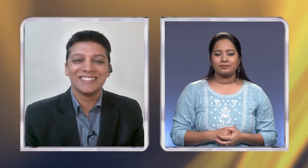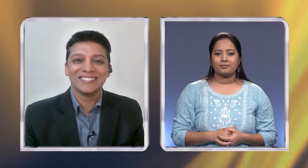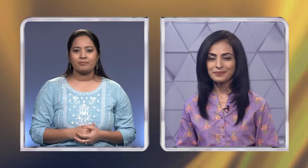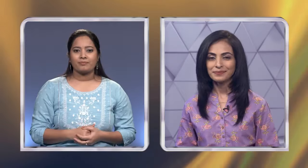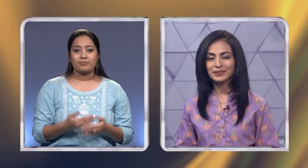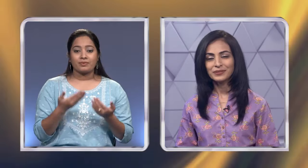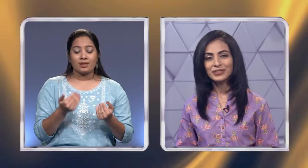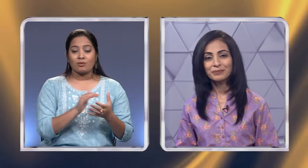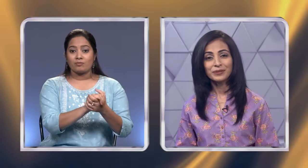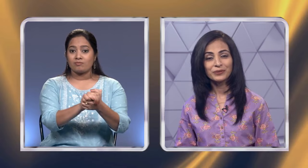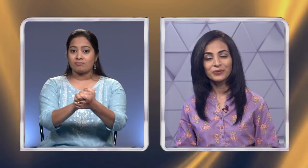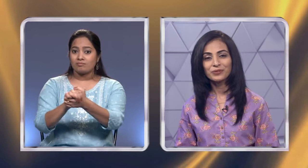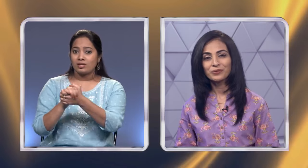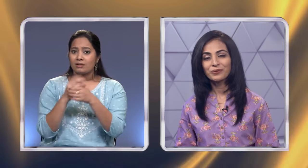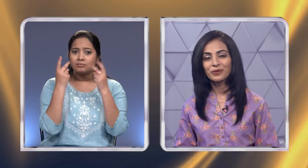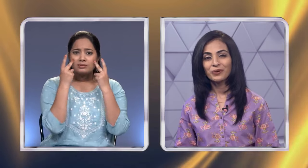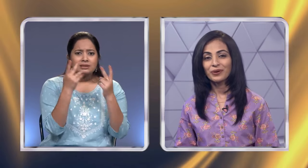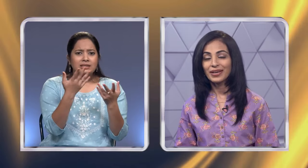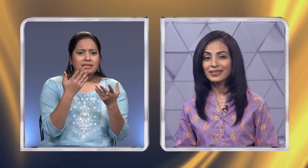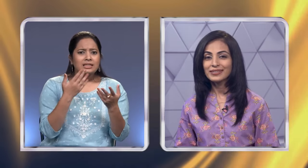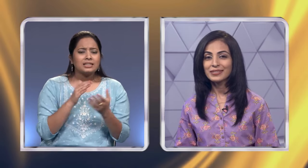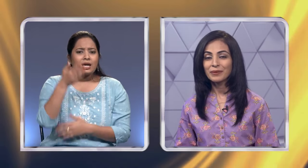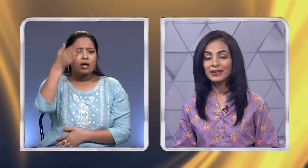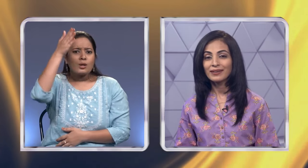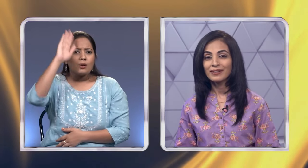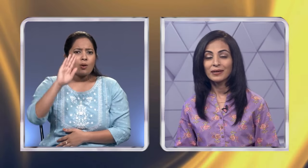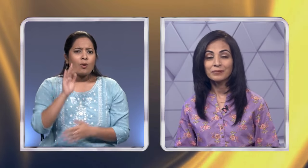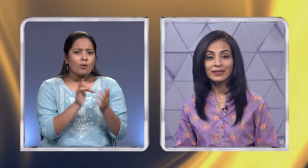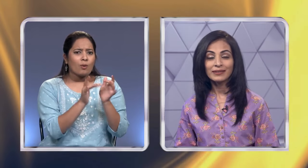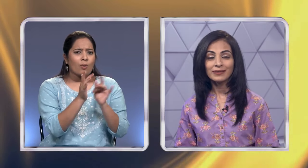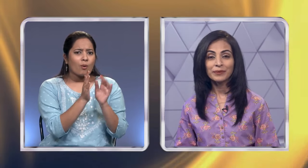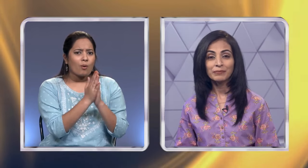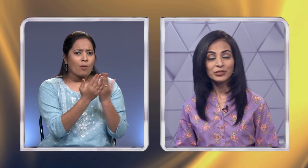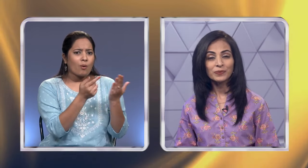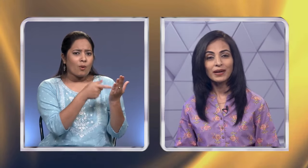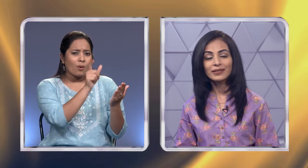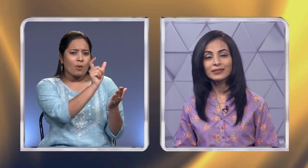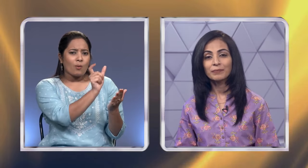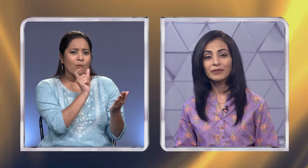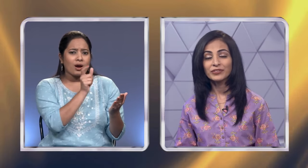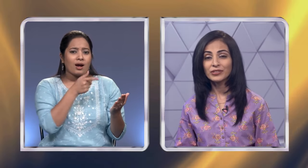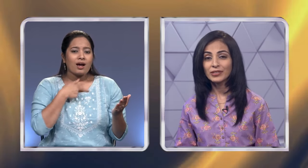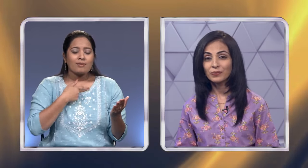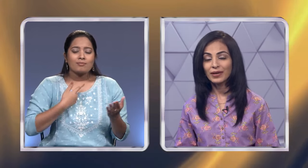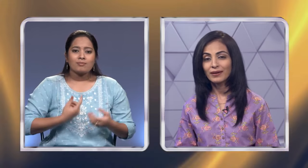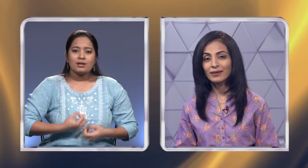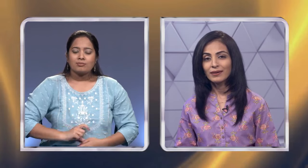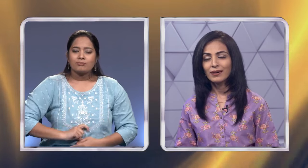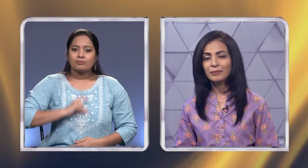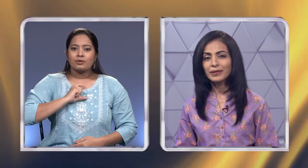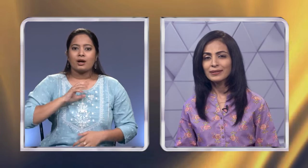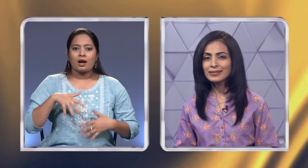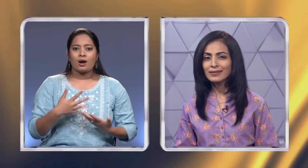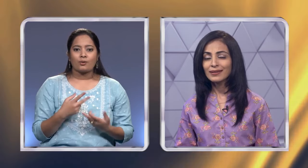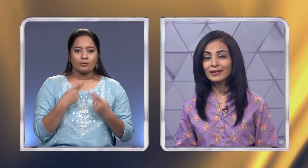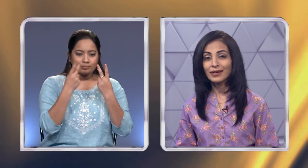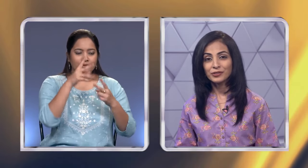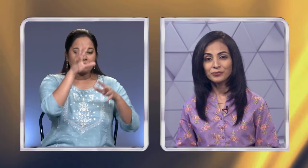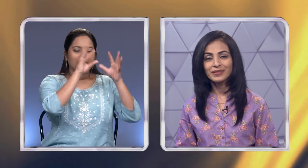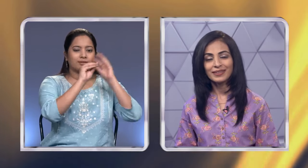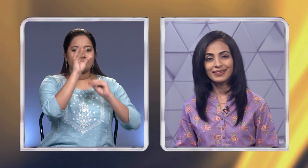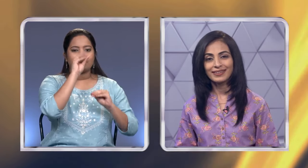करेगा। जी बिल्कुल दोस्तों, और आइए इस समय हम देखें कि परमेश्वर आज अपने वचन के द्वारा हमें किस